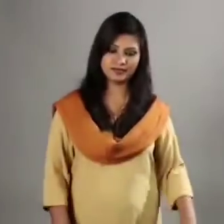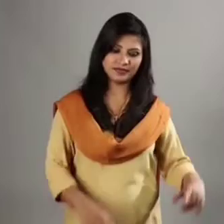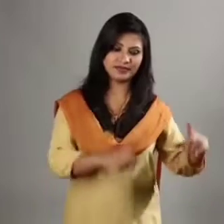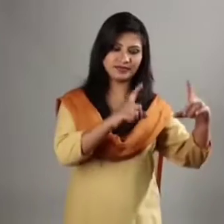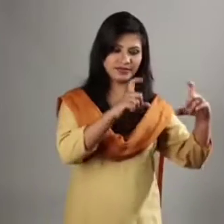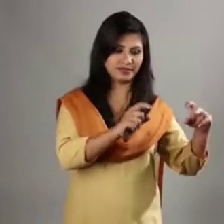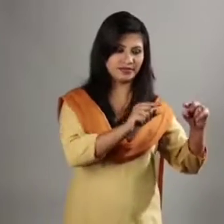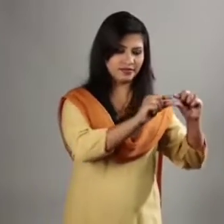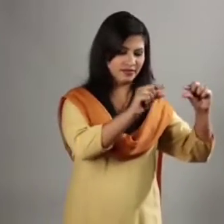Picture frame.